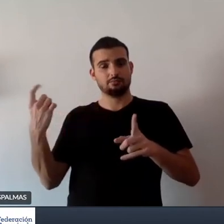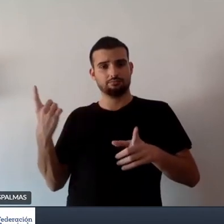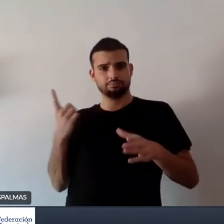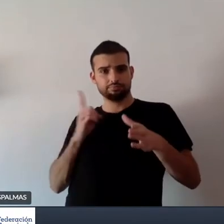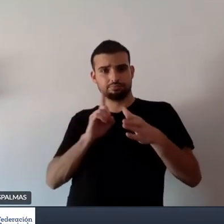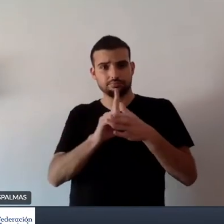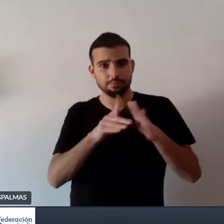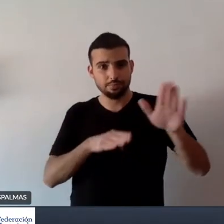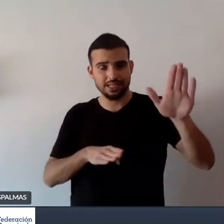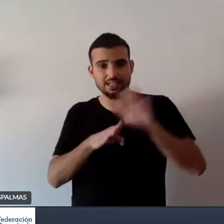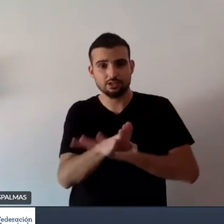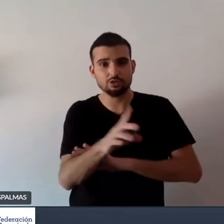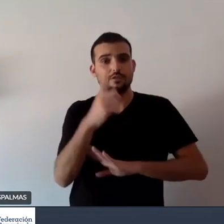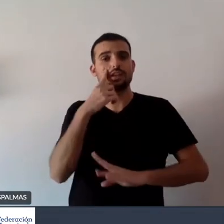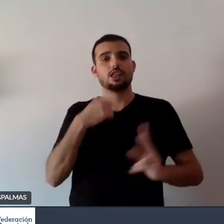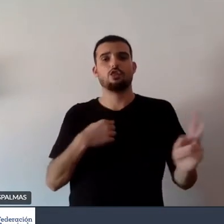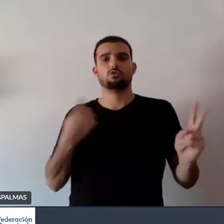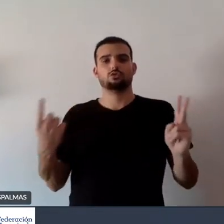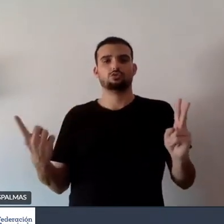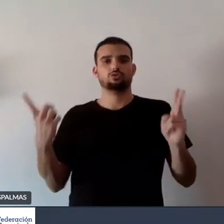nuevo, este 2 contra 1.